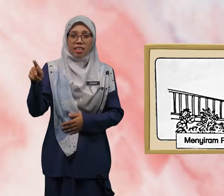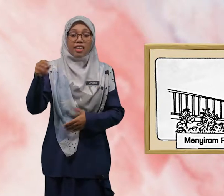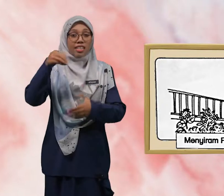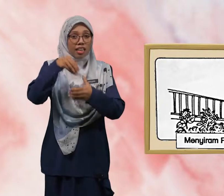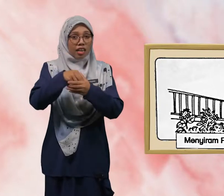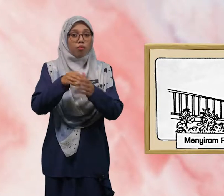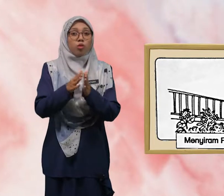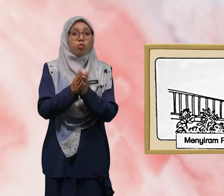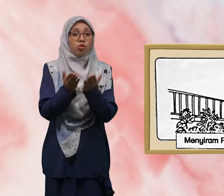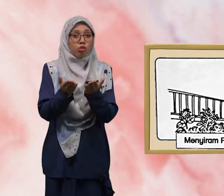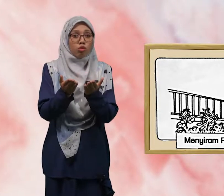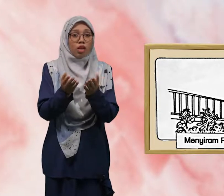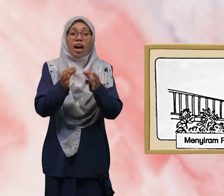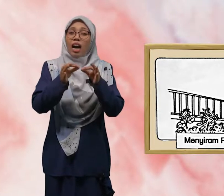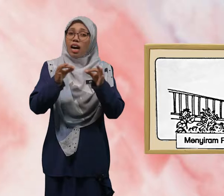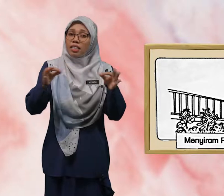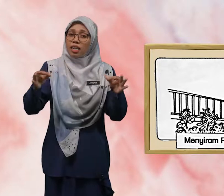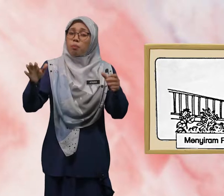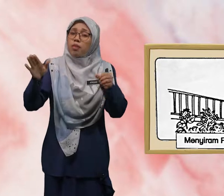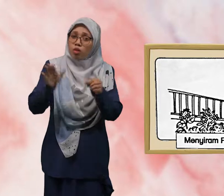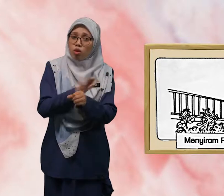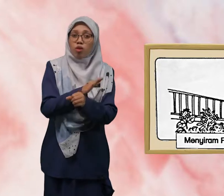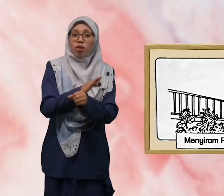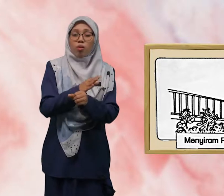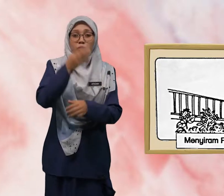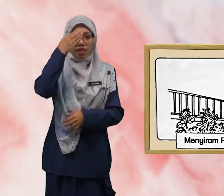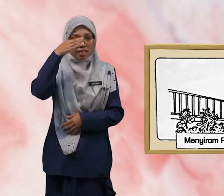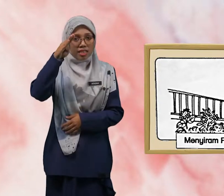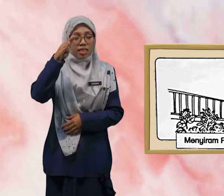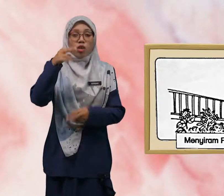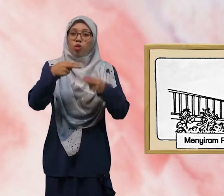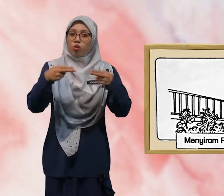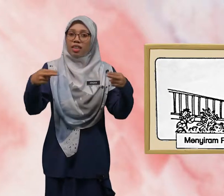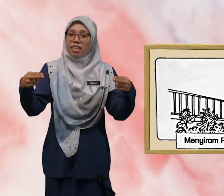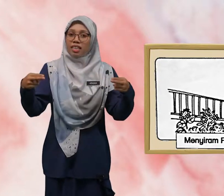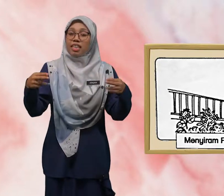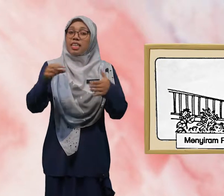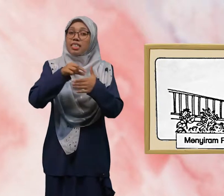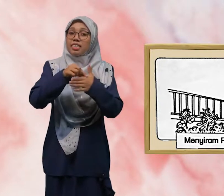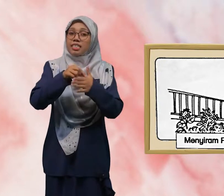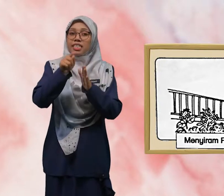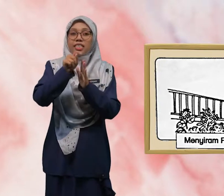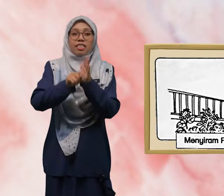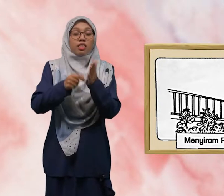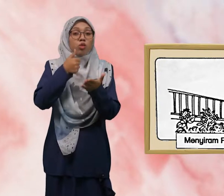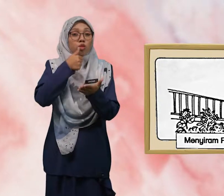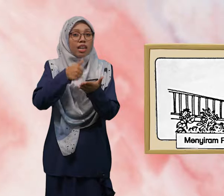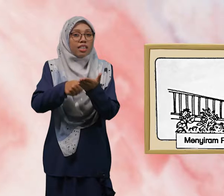dalam buku ayat penuh pagi uraian isi tersurat